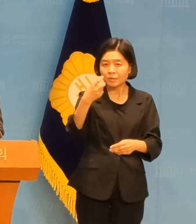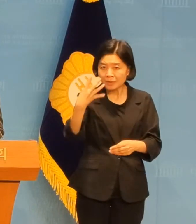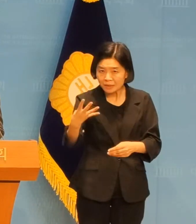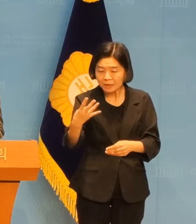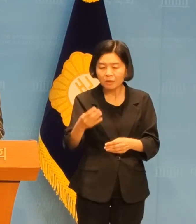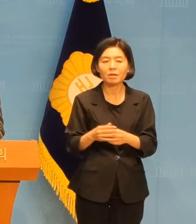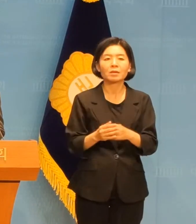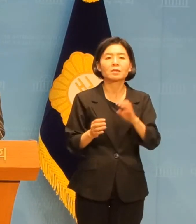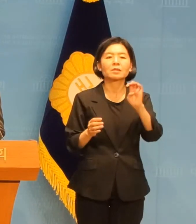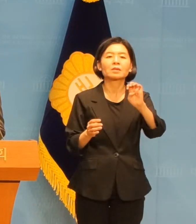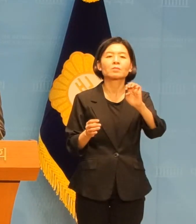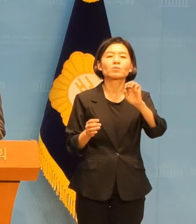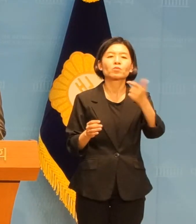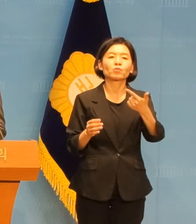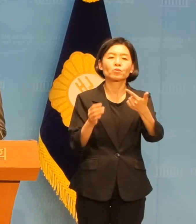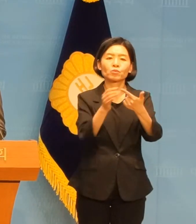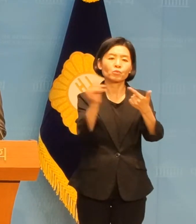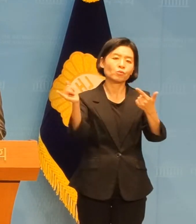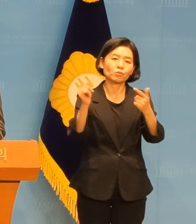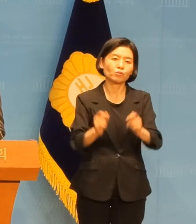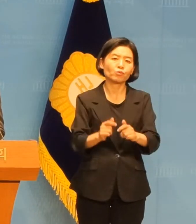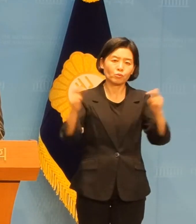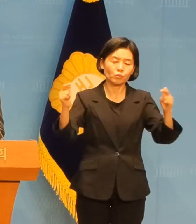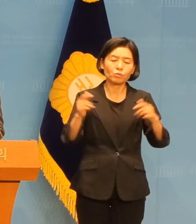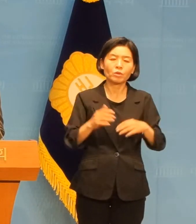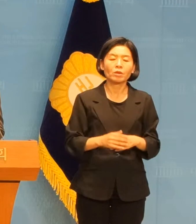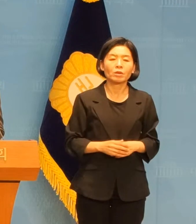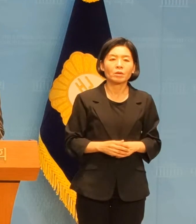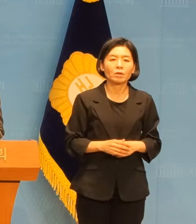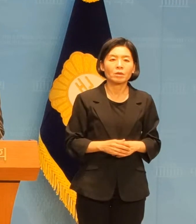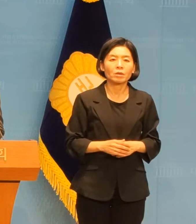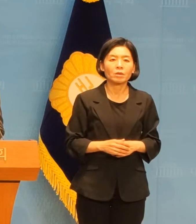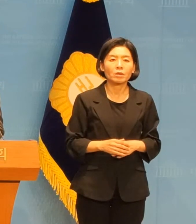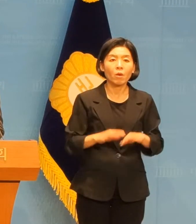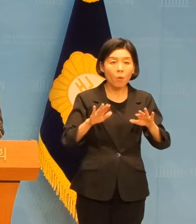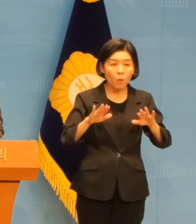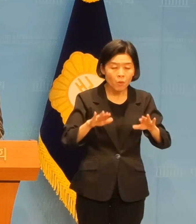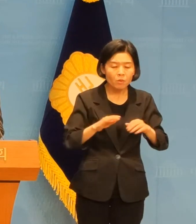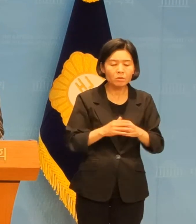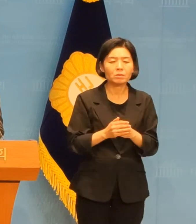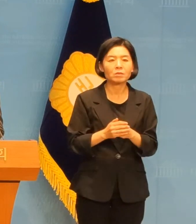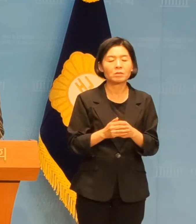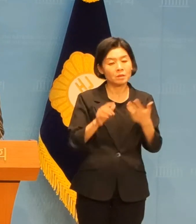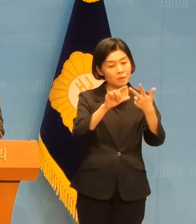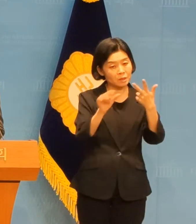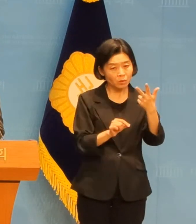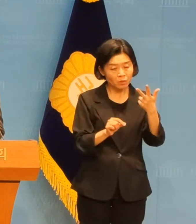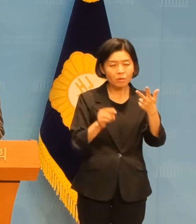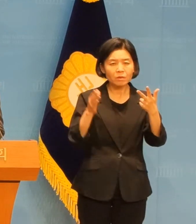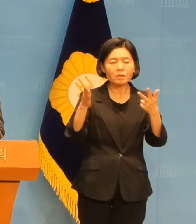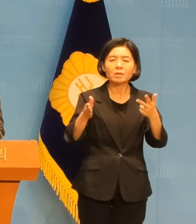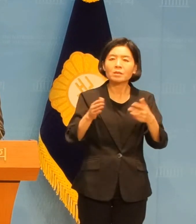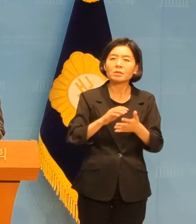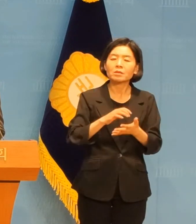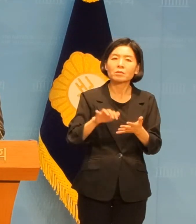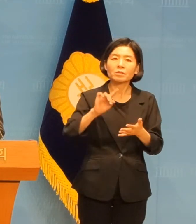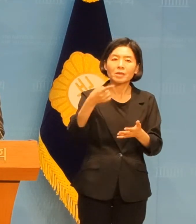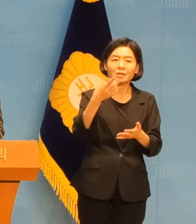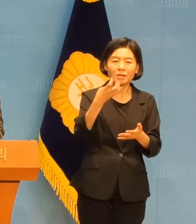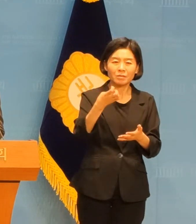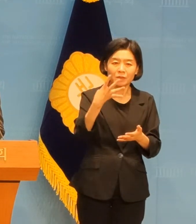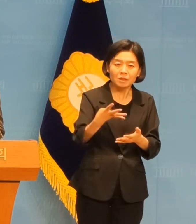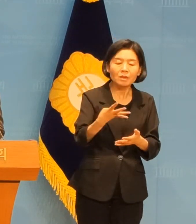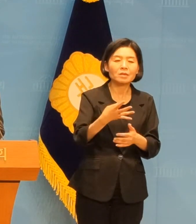2024년 46명으로 급증했습니다. 심지어 올해는 7월까지 144명이